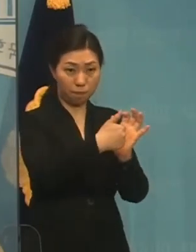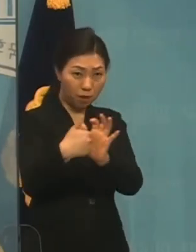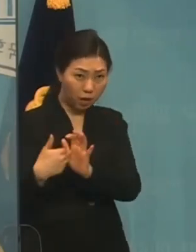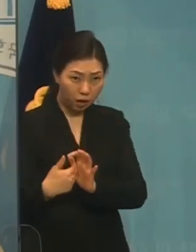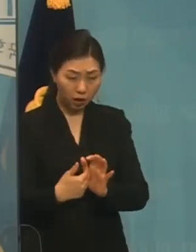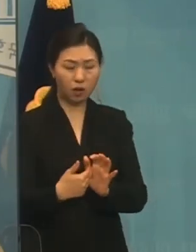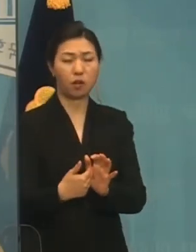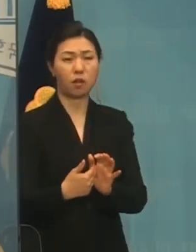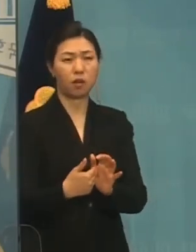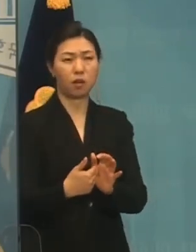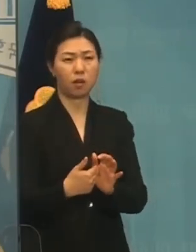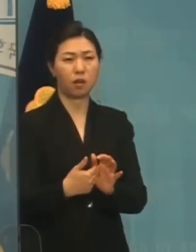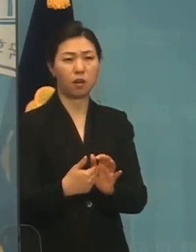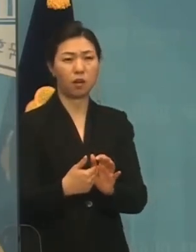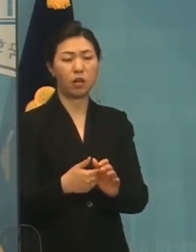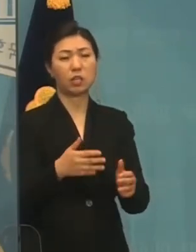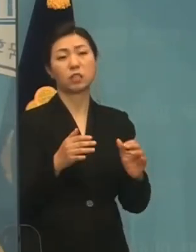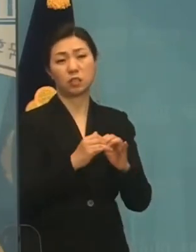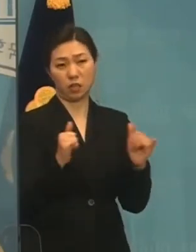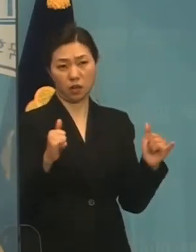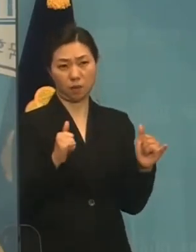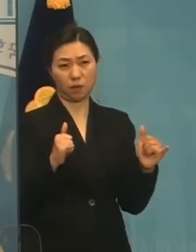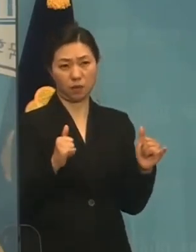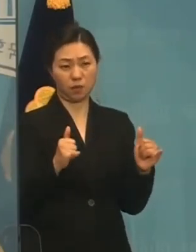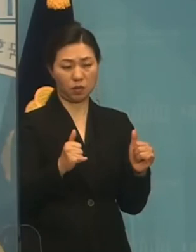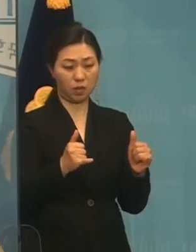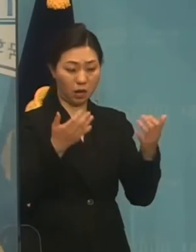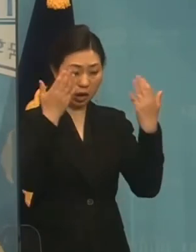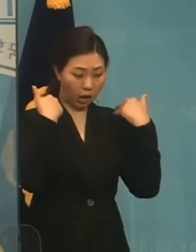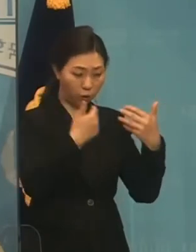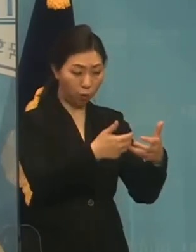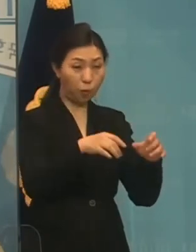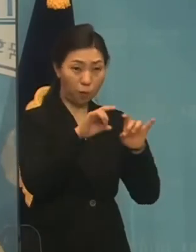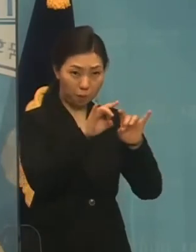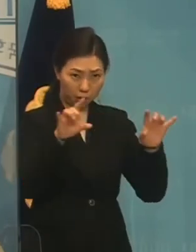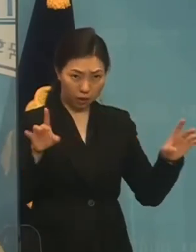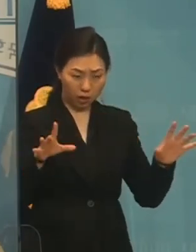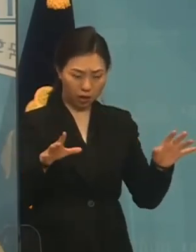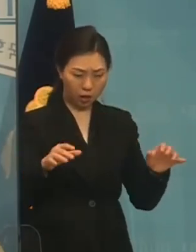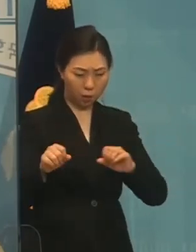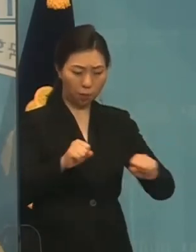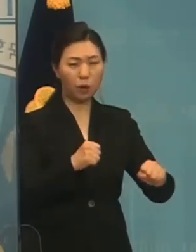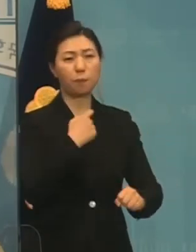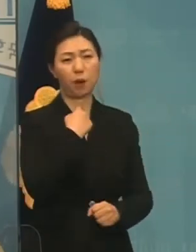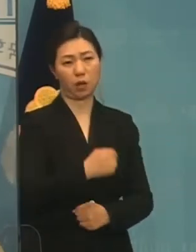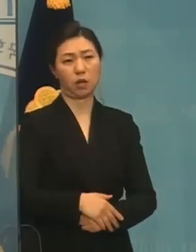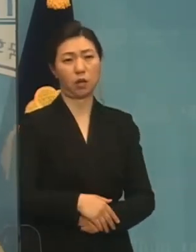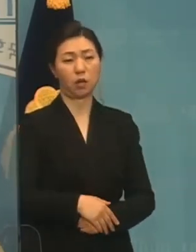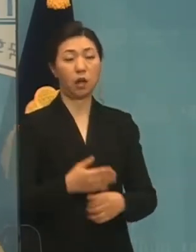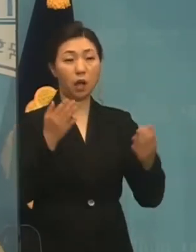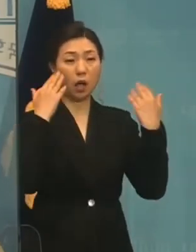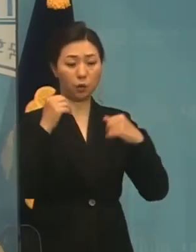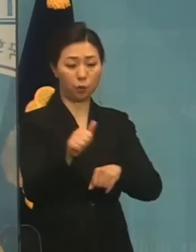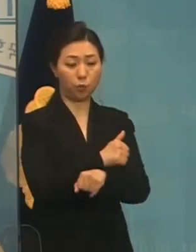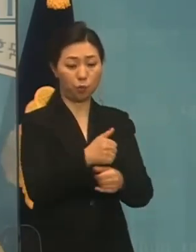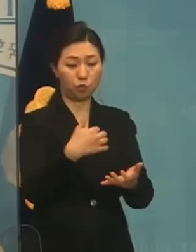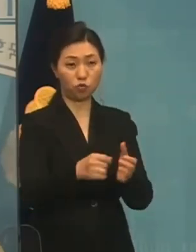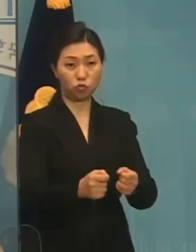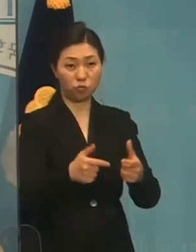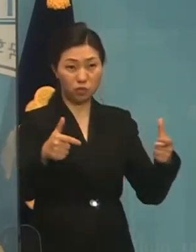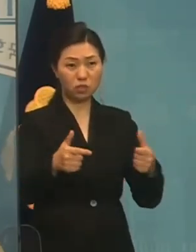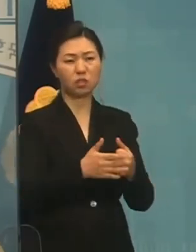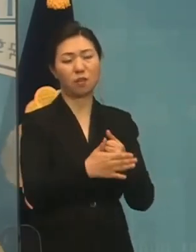학교에서 활동했기 때문입니다. 올해는 등교 수업 확대가 있느니 많지